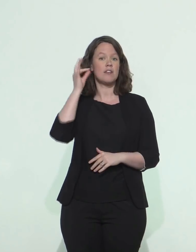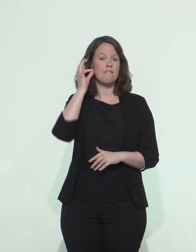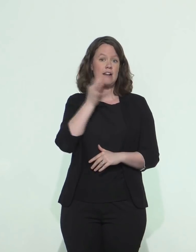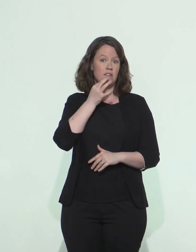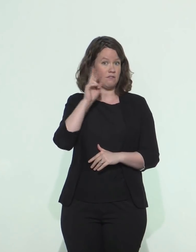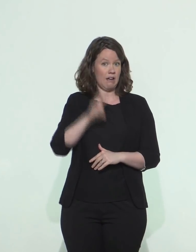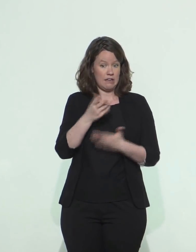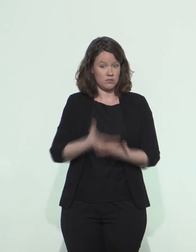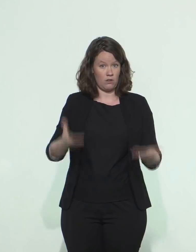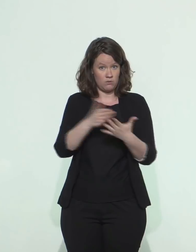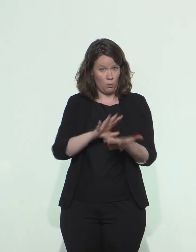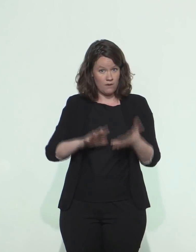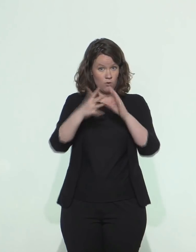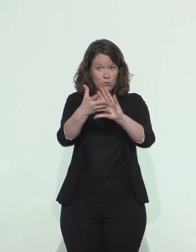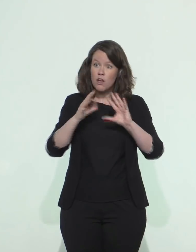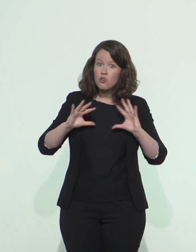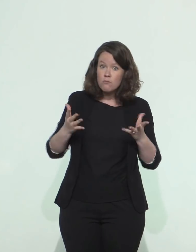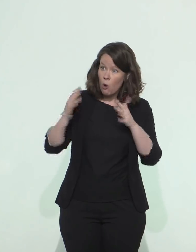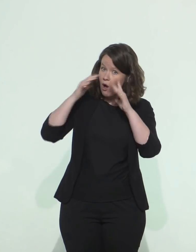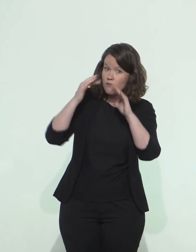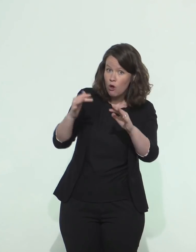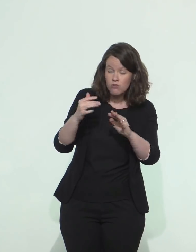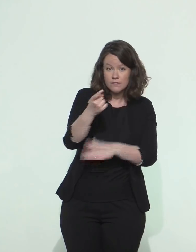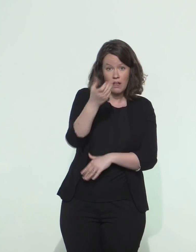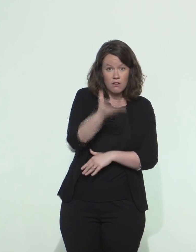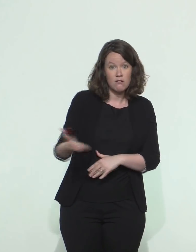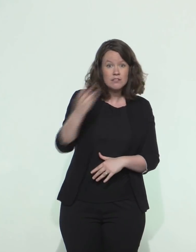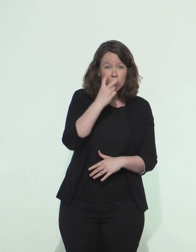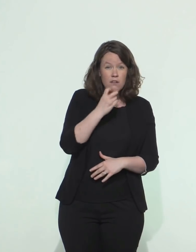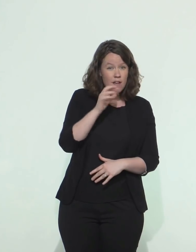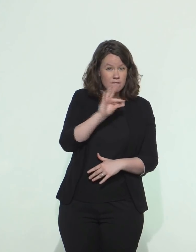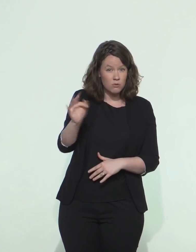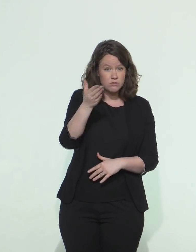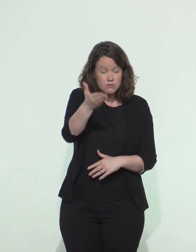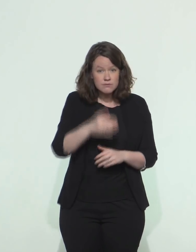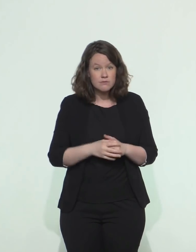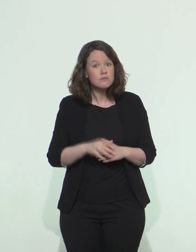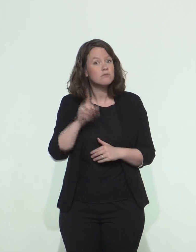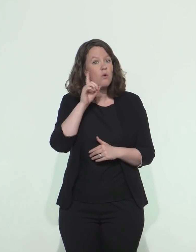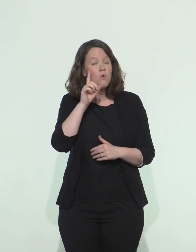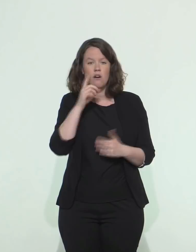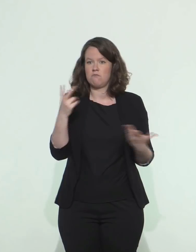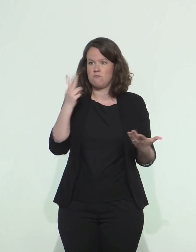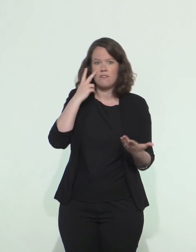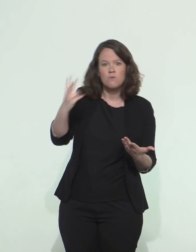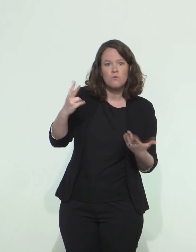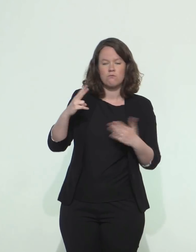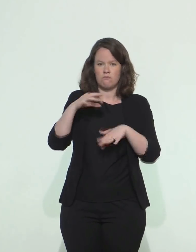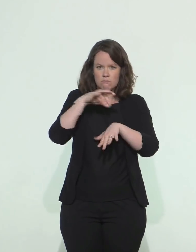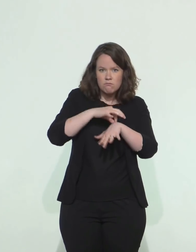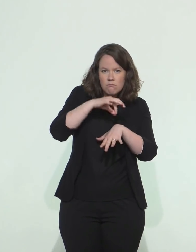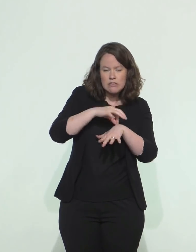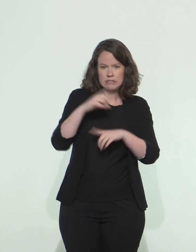et les Français qui vont faire évoluer cette situation. D'abord parce que vous avez vu que la circulation de l'épidémie, l'activité de